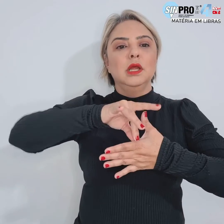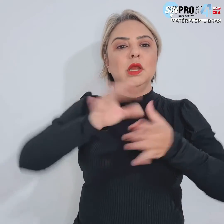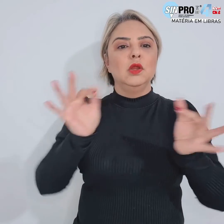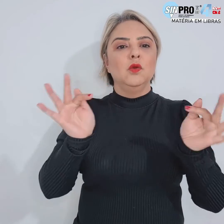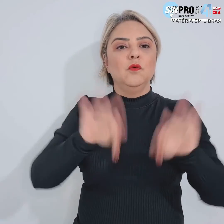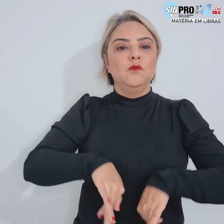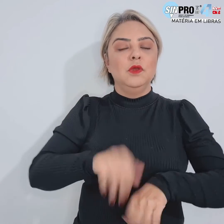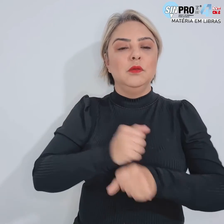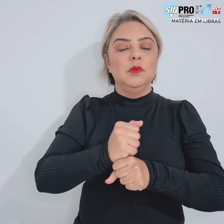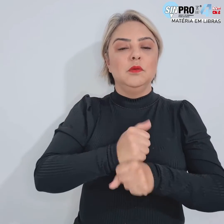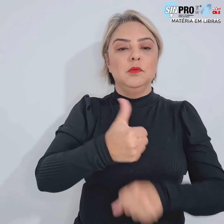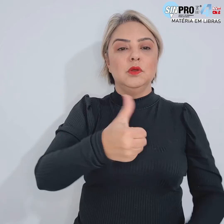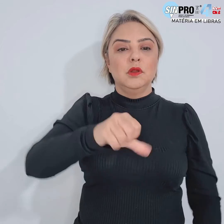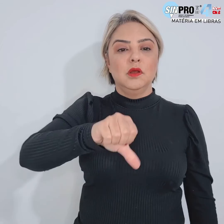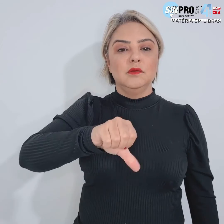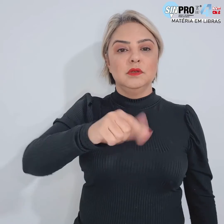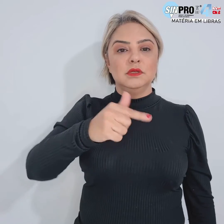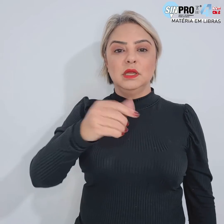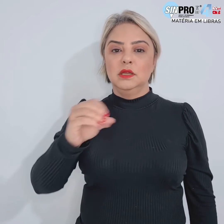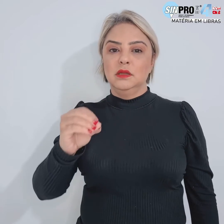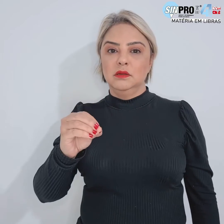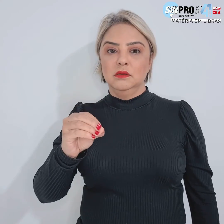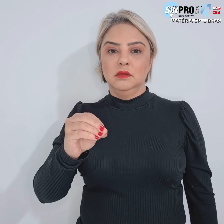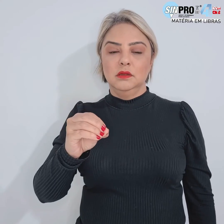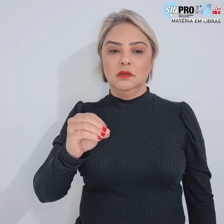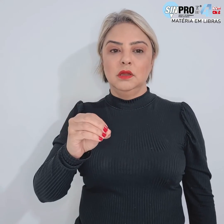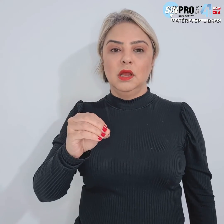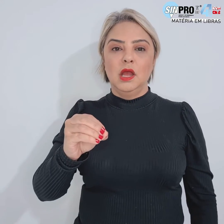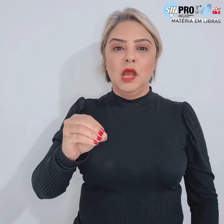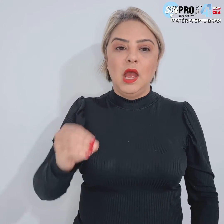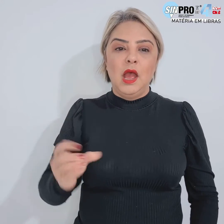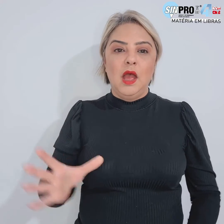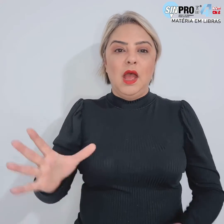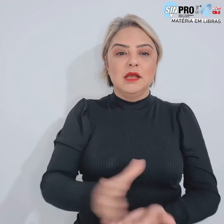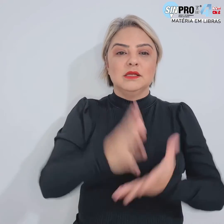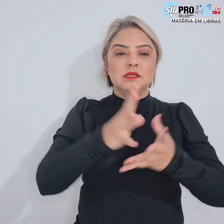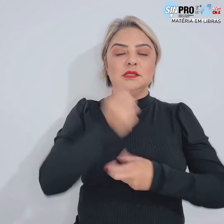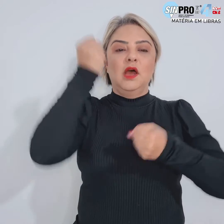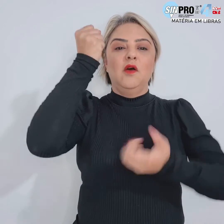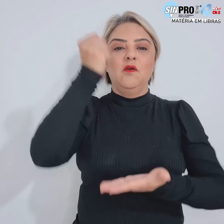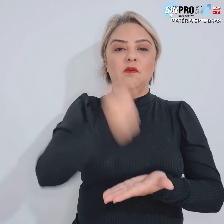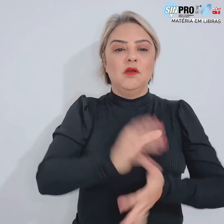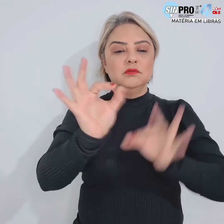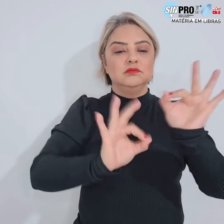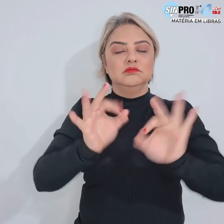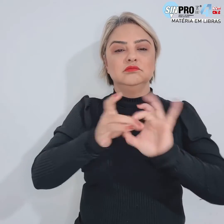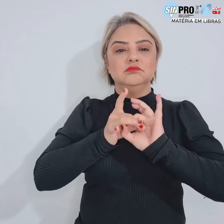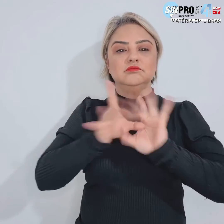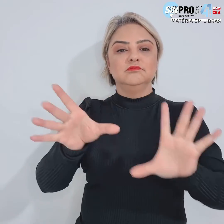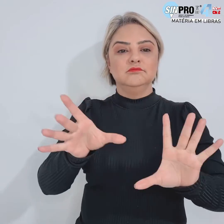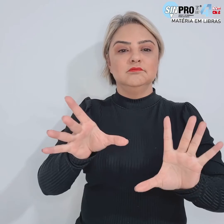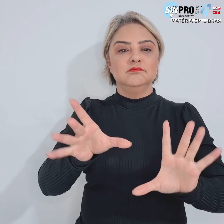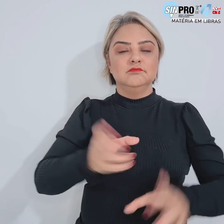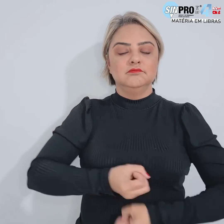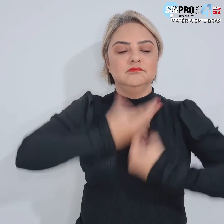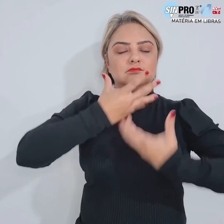desde o fim dos anos de 1970, o resgate da liberdade de organização e